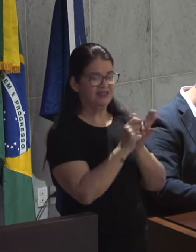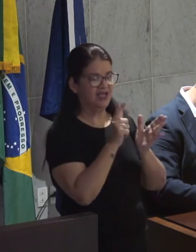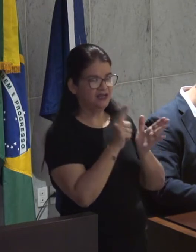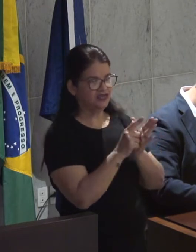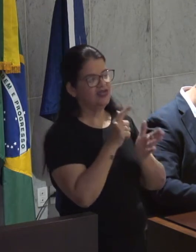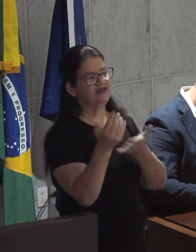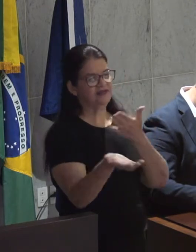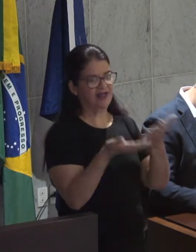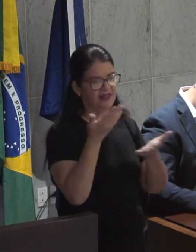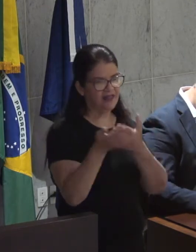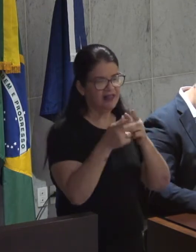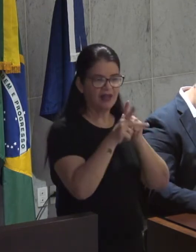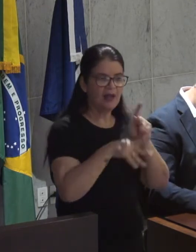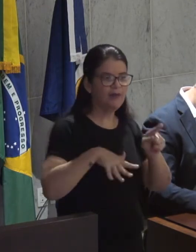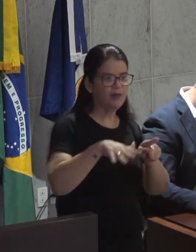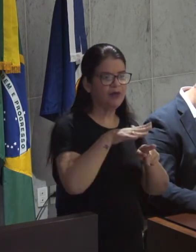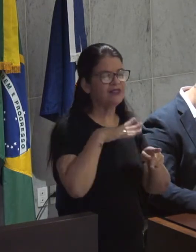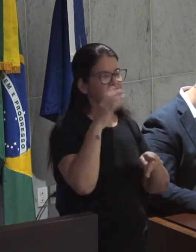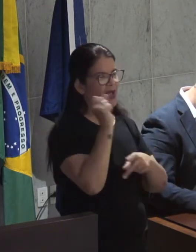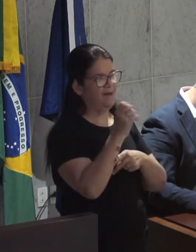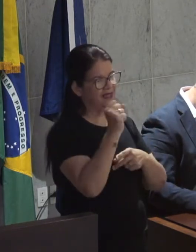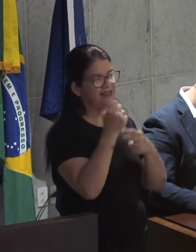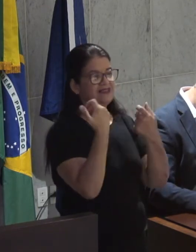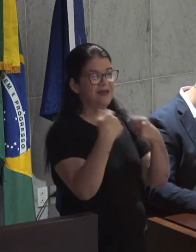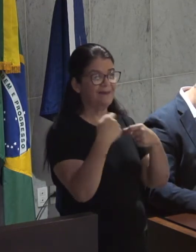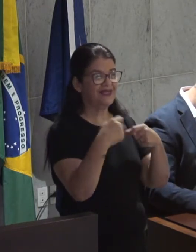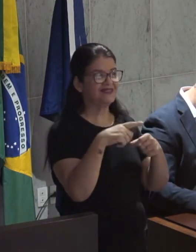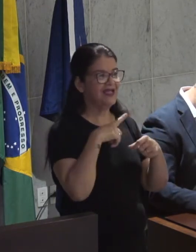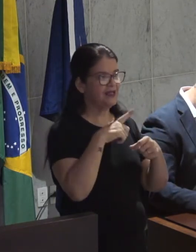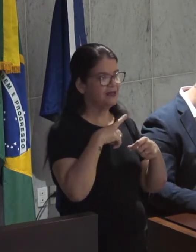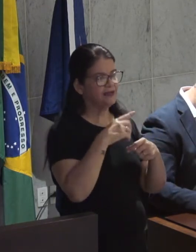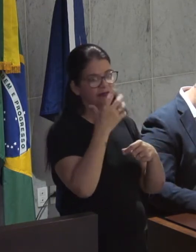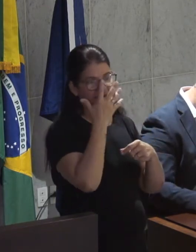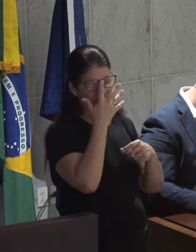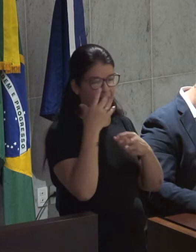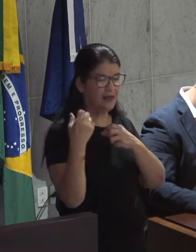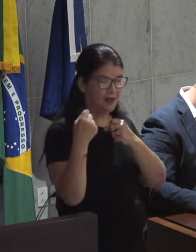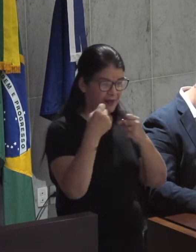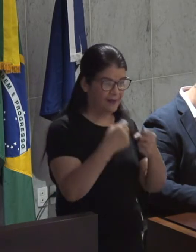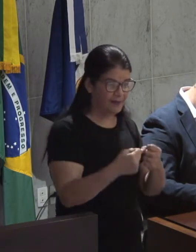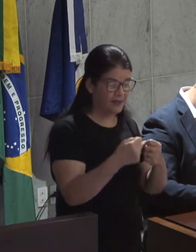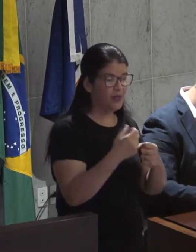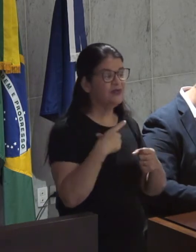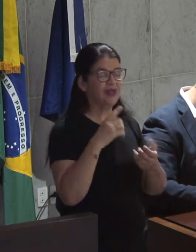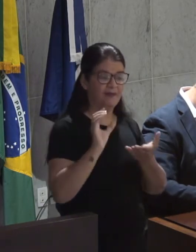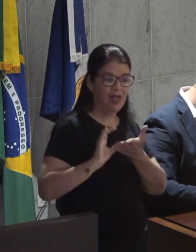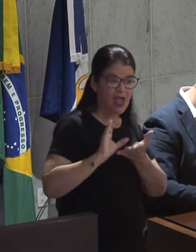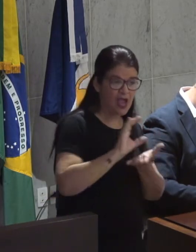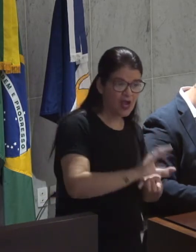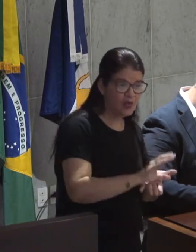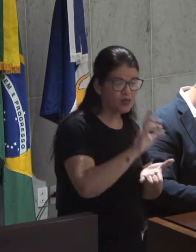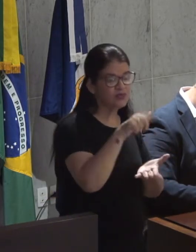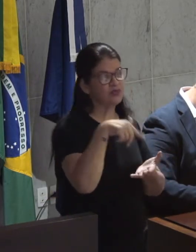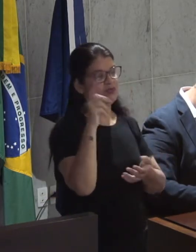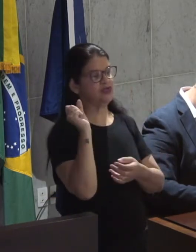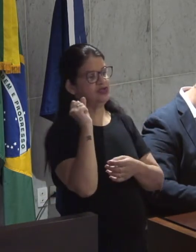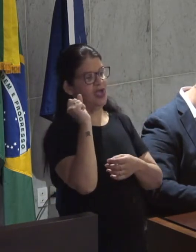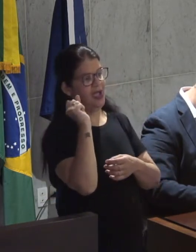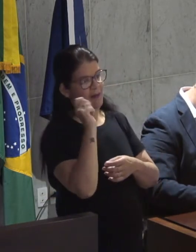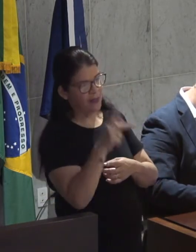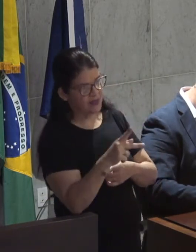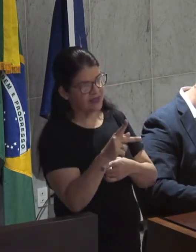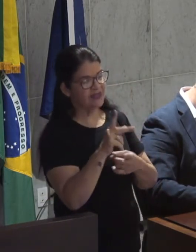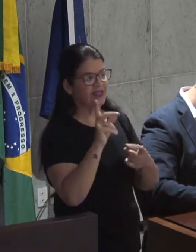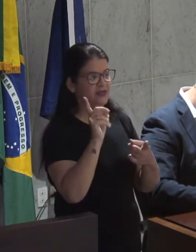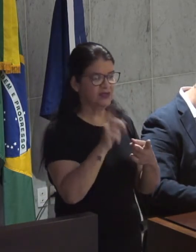a população. A Previdência precisa ter gente pegando recurso, seja aposentadoria, seja